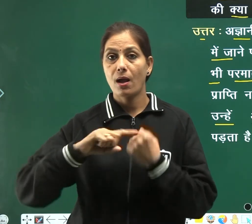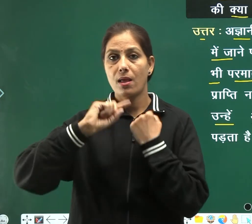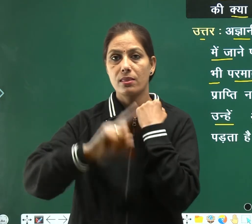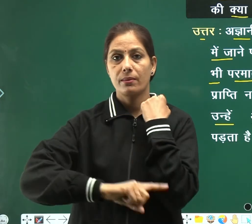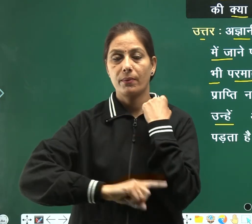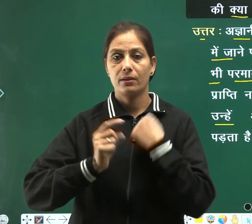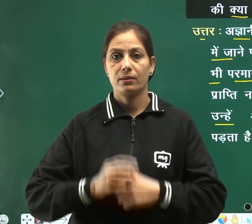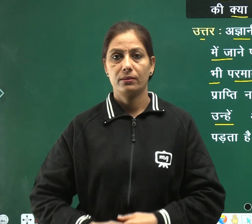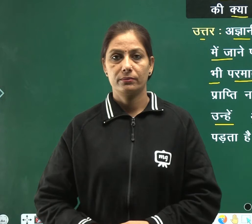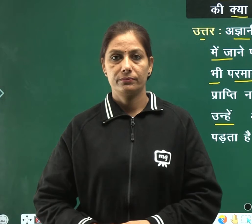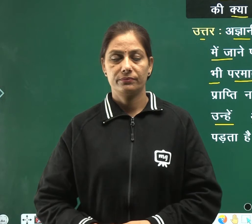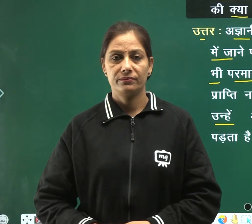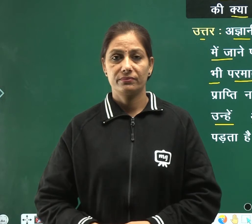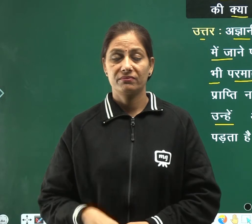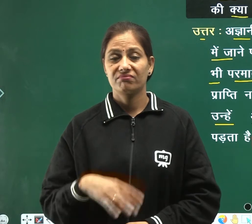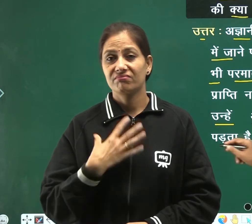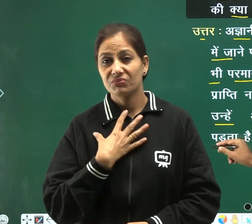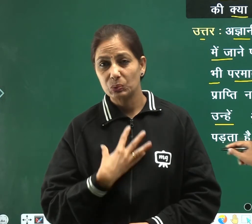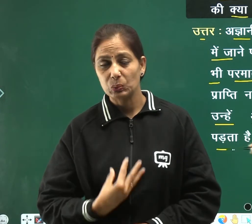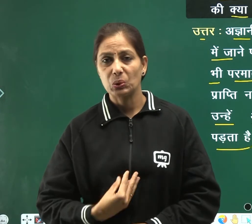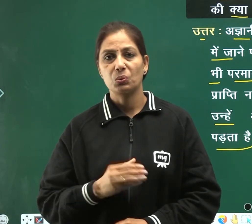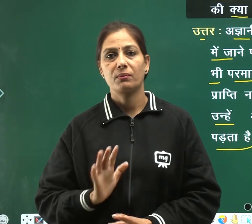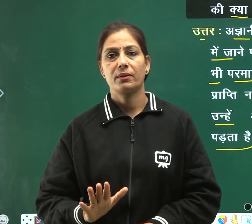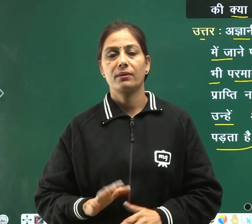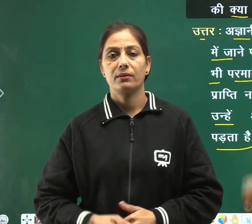अंत में पछताना पड़ता है।